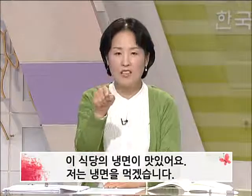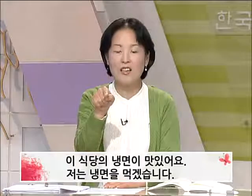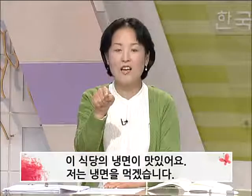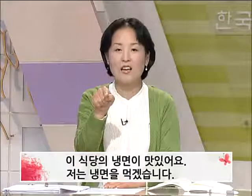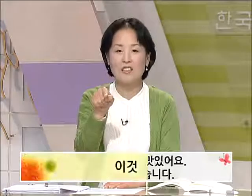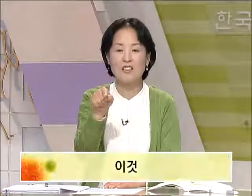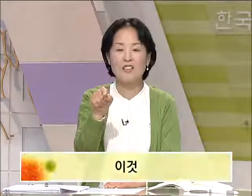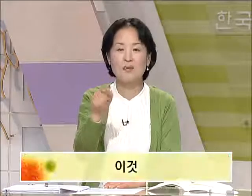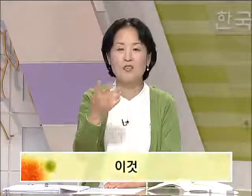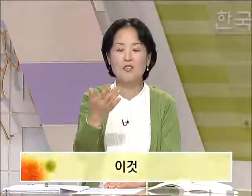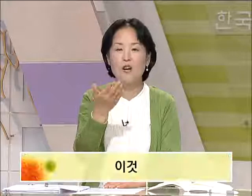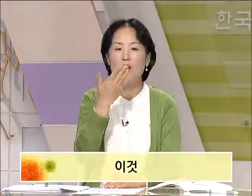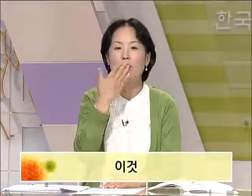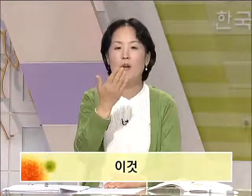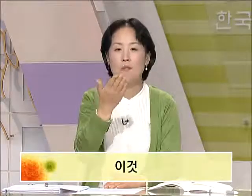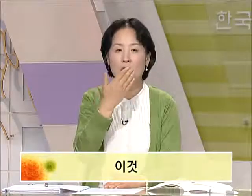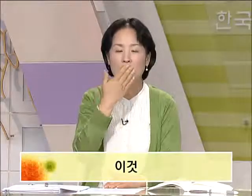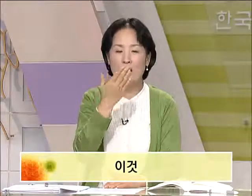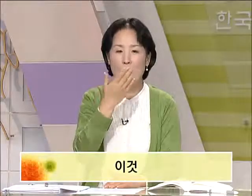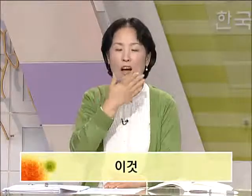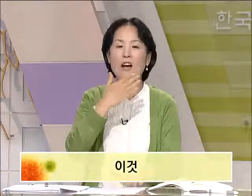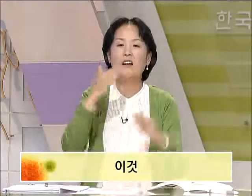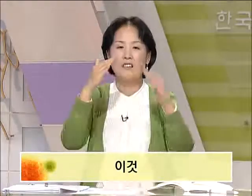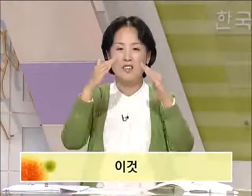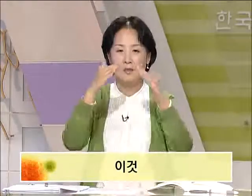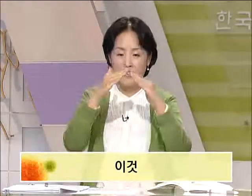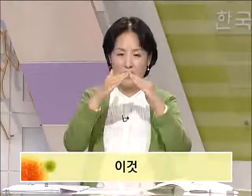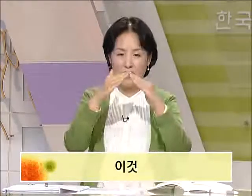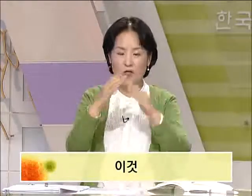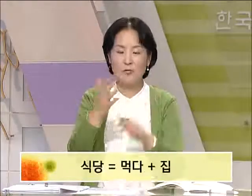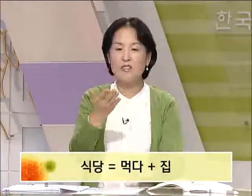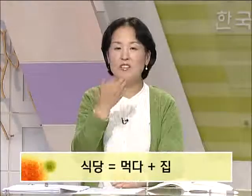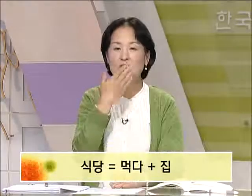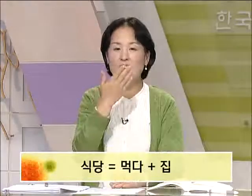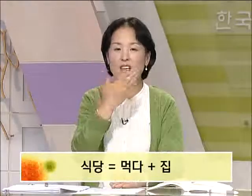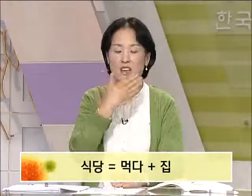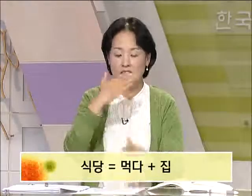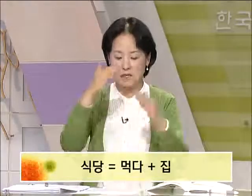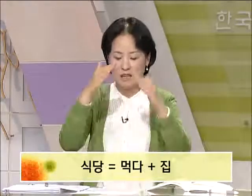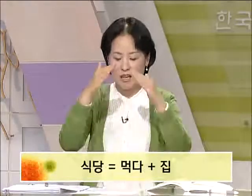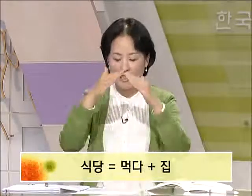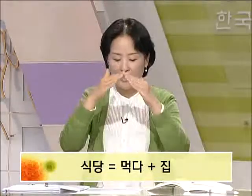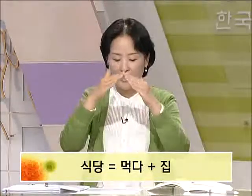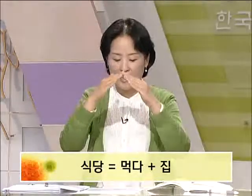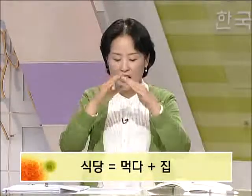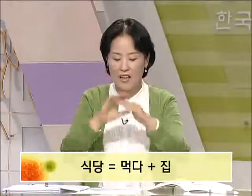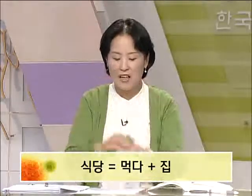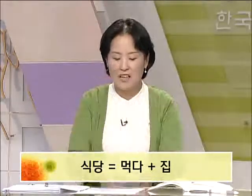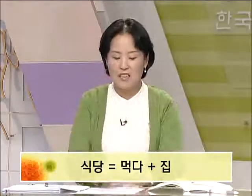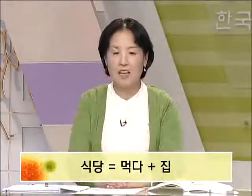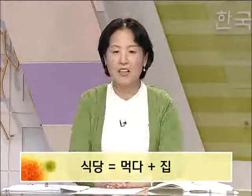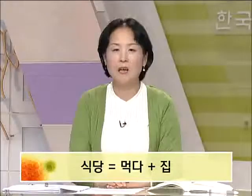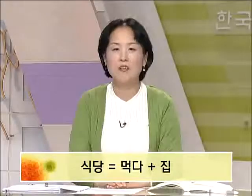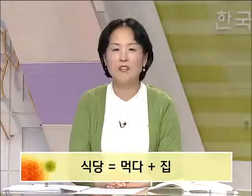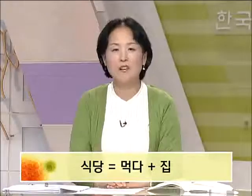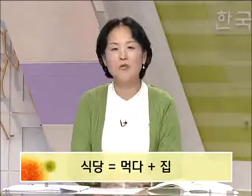식당, 지난 시간에 배웠죠? 먹다와 집을 이어서 해주면 식당이 되겠습니다. 이 식당에, 자, 냉면, 여러분들